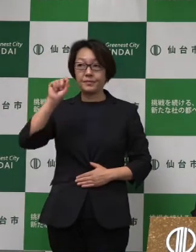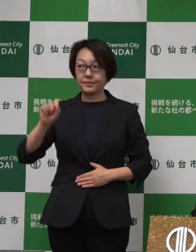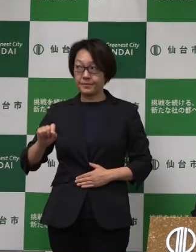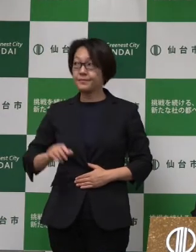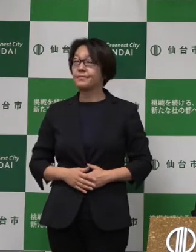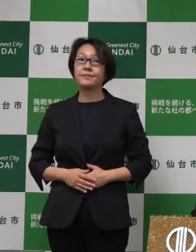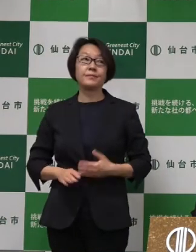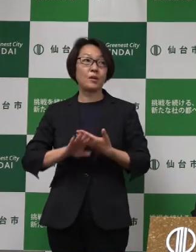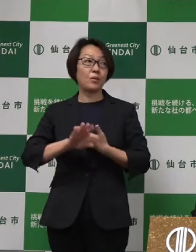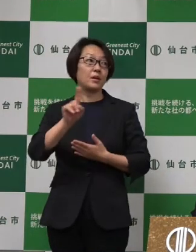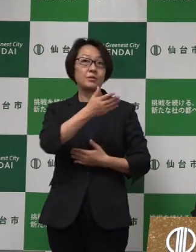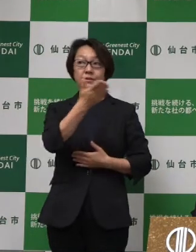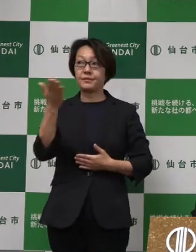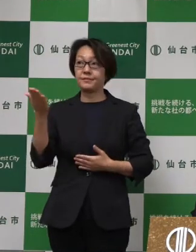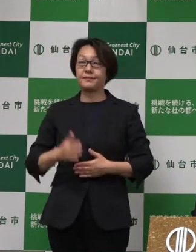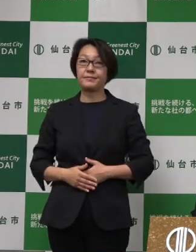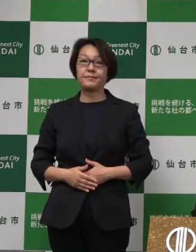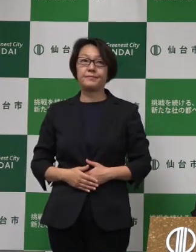はい、他にご質問いかがでしょうか。